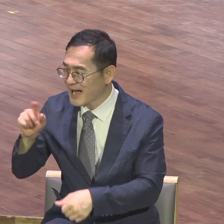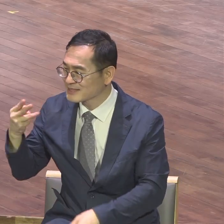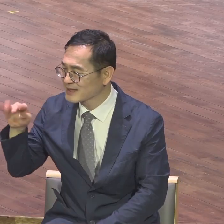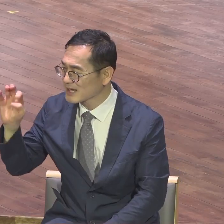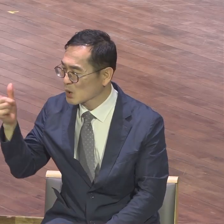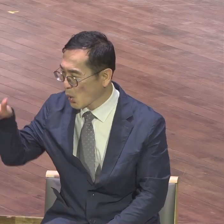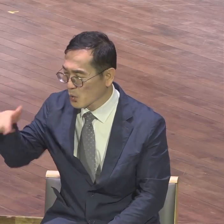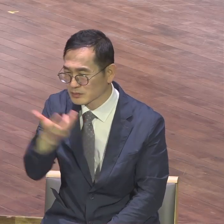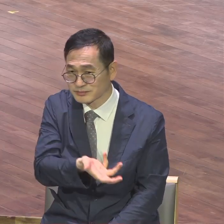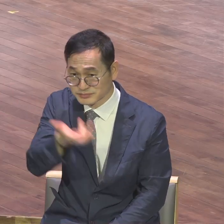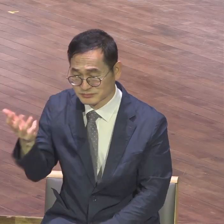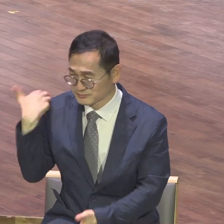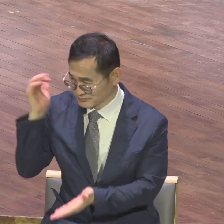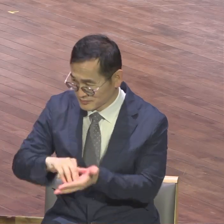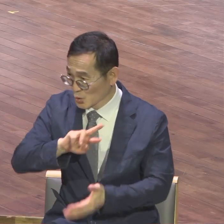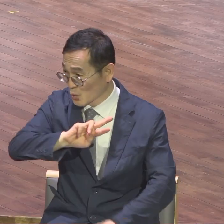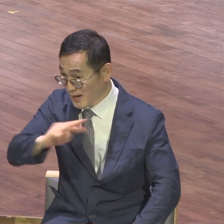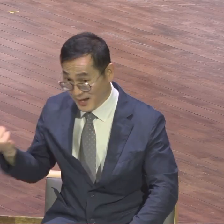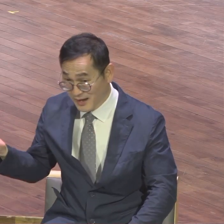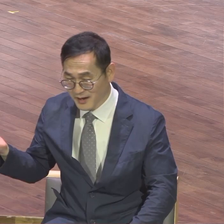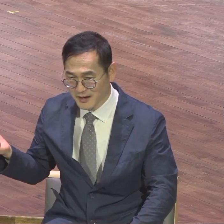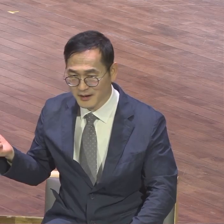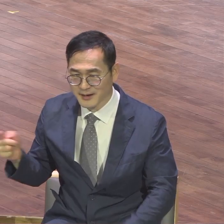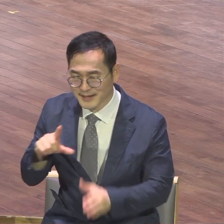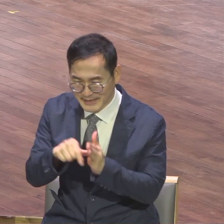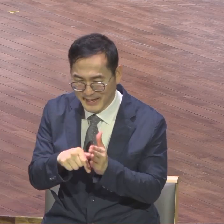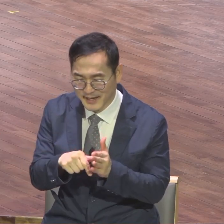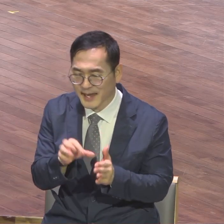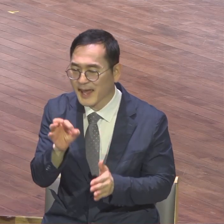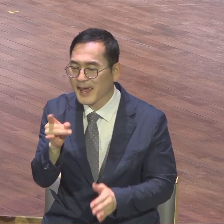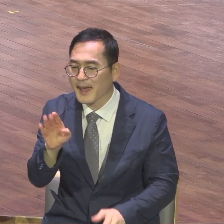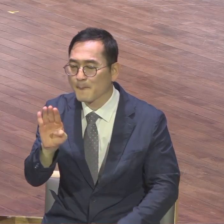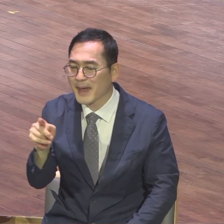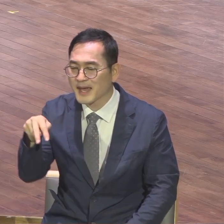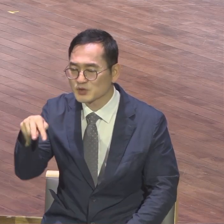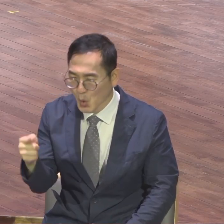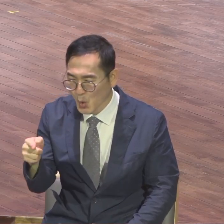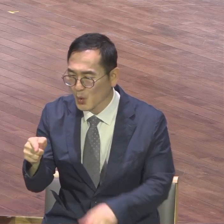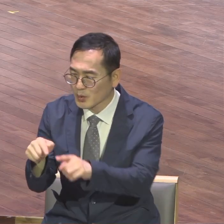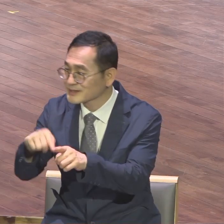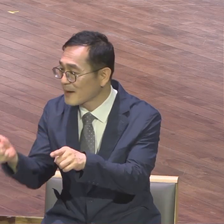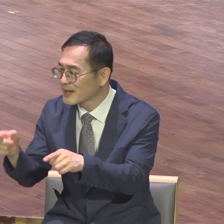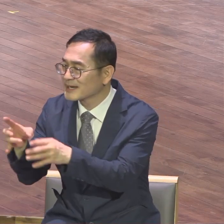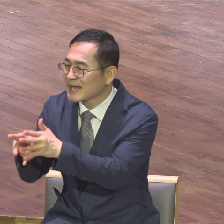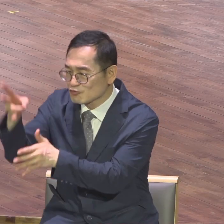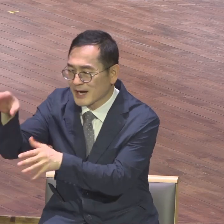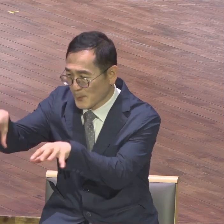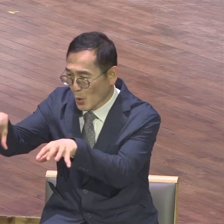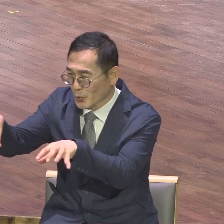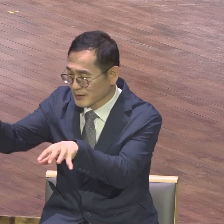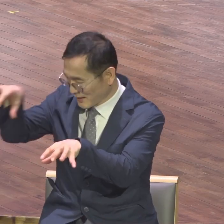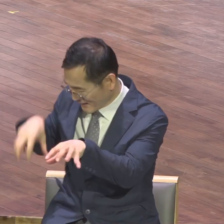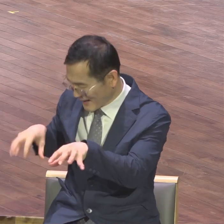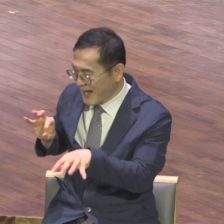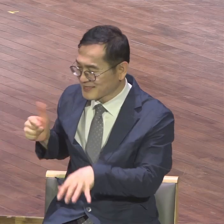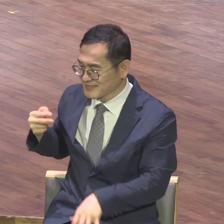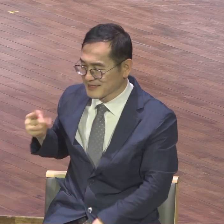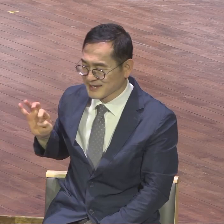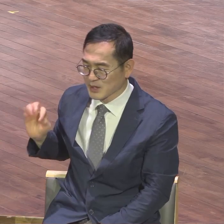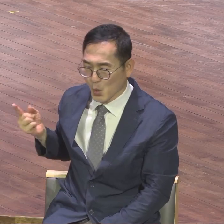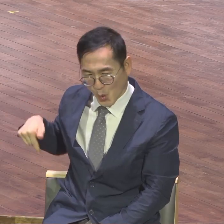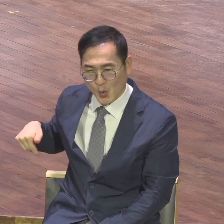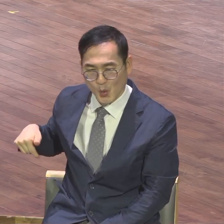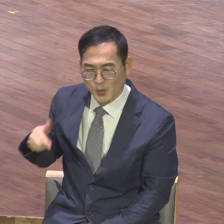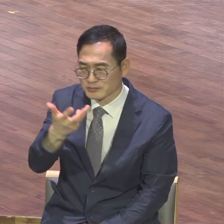여정이 기록됐는데, 에베소에 거쳐서 예루살렘으로 갔다가 안디옥으로 들어갑니다. 그런데 여기서 독특한